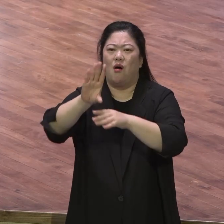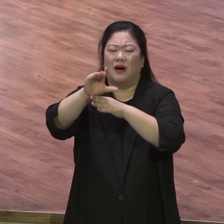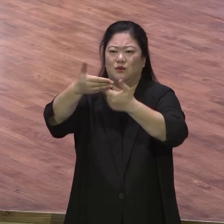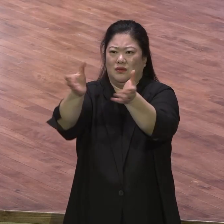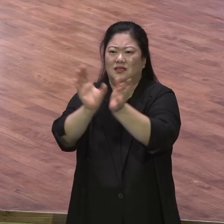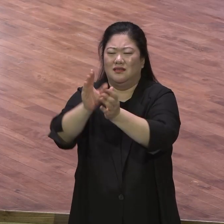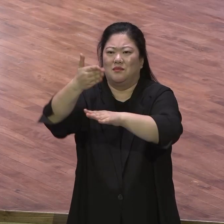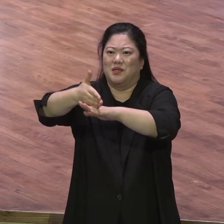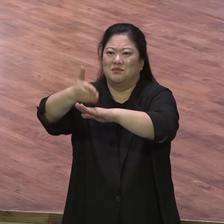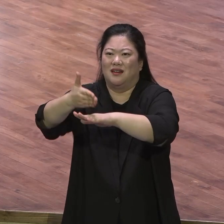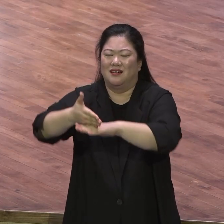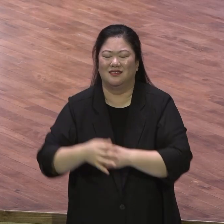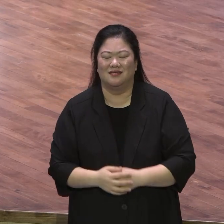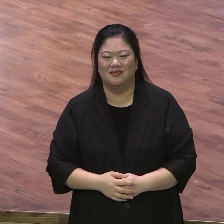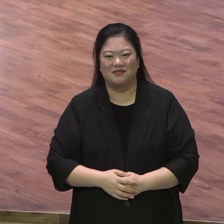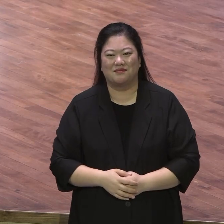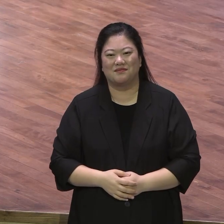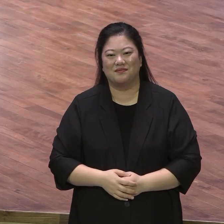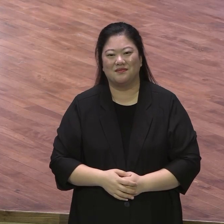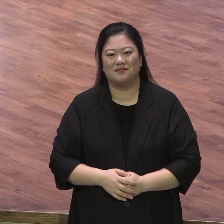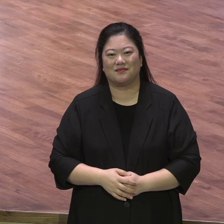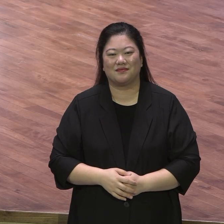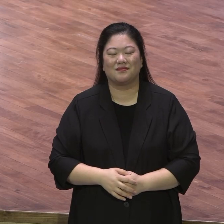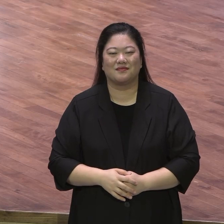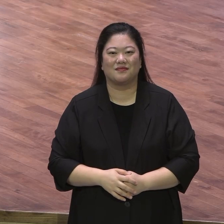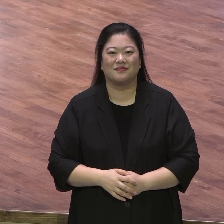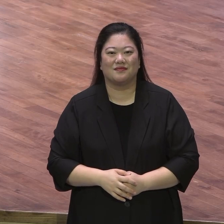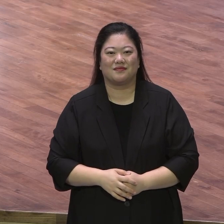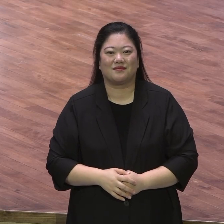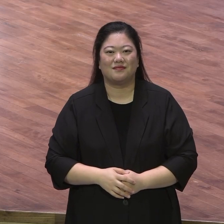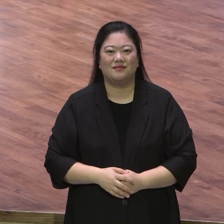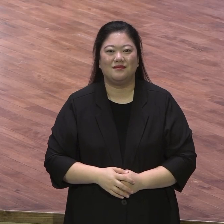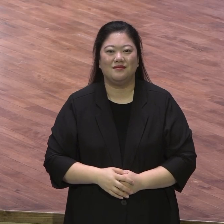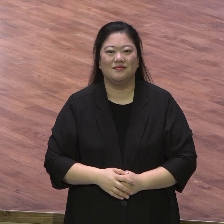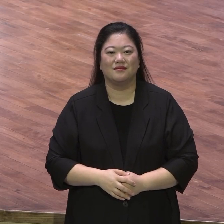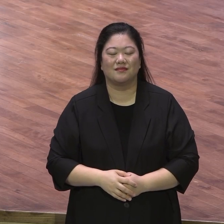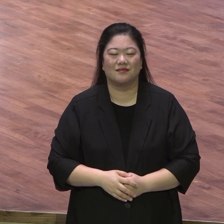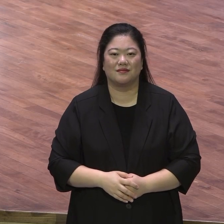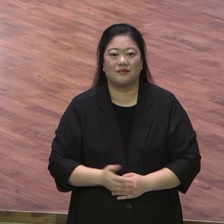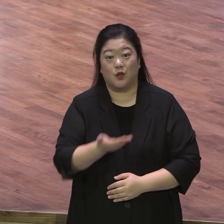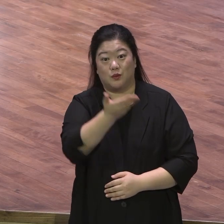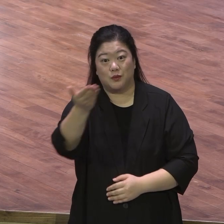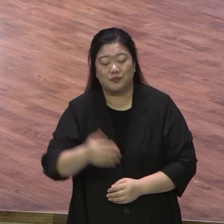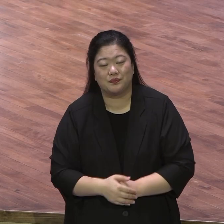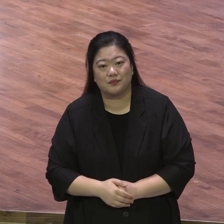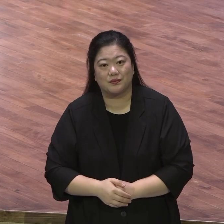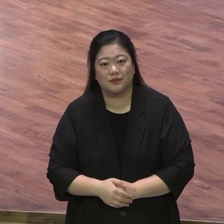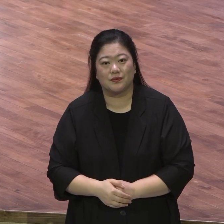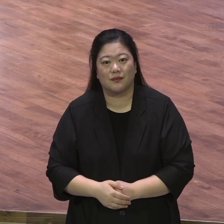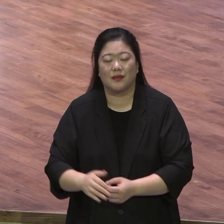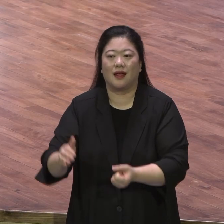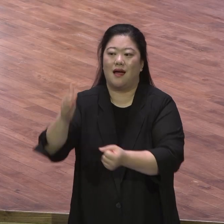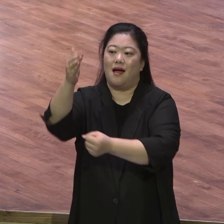우리 영국의 모든 성도들 이제 하나님의 말씀에 대해서는